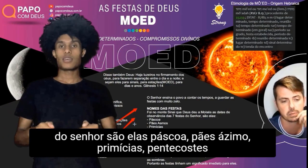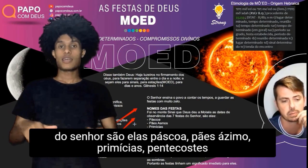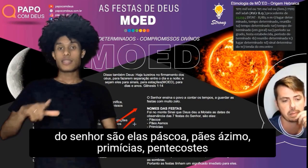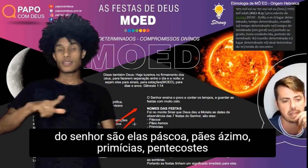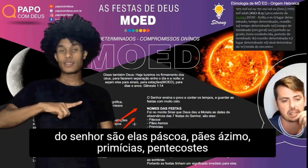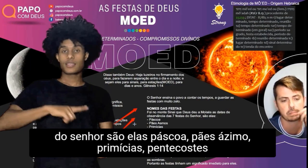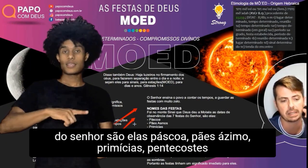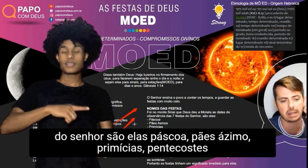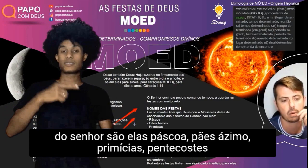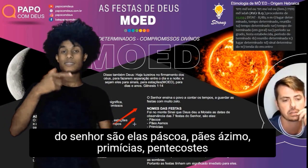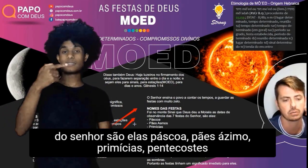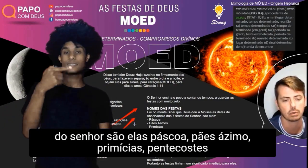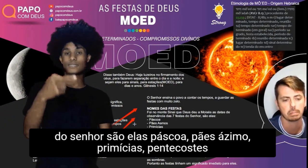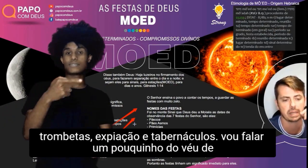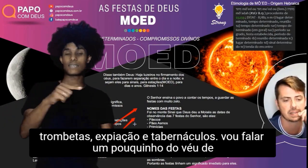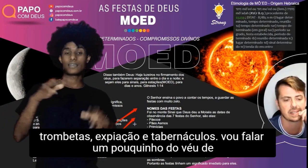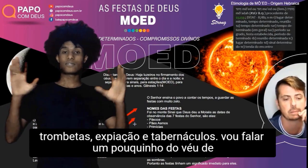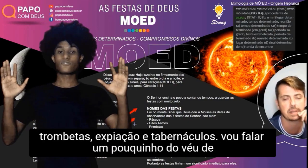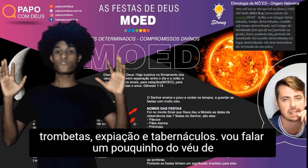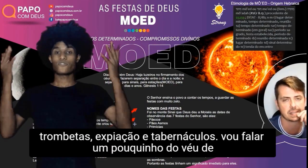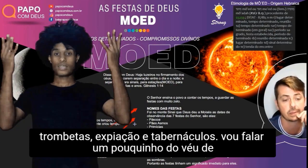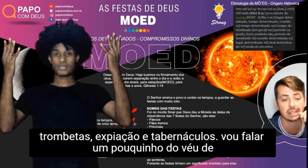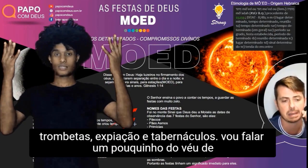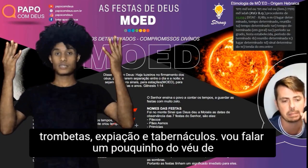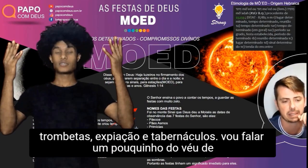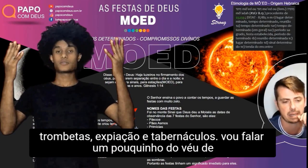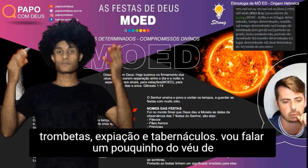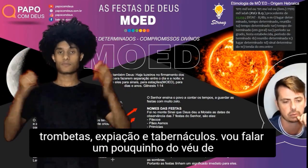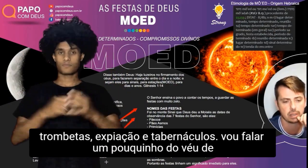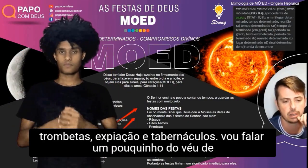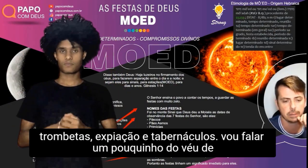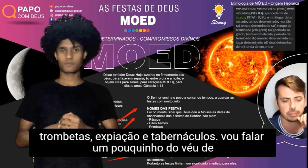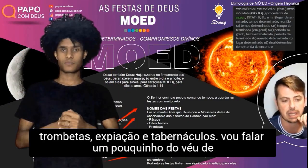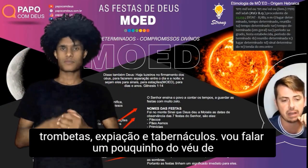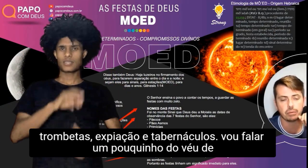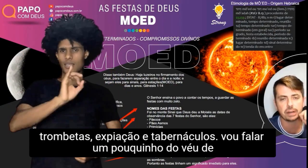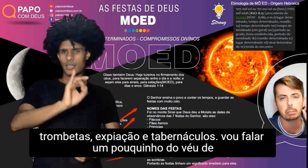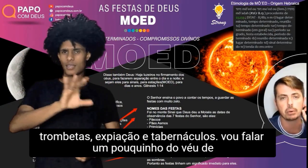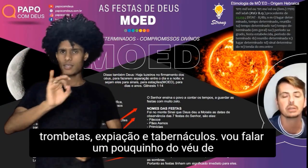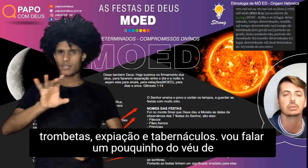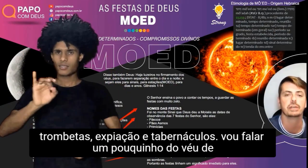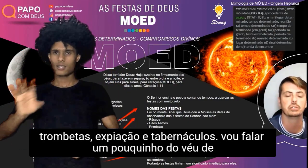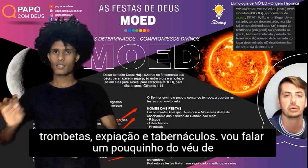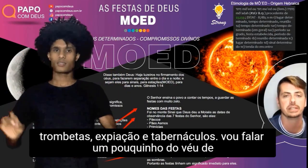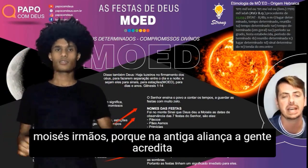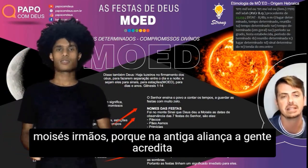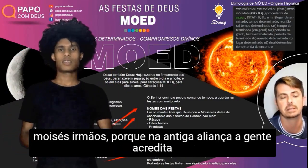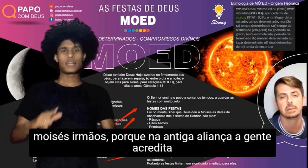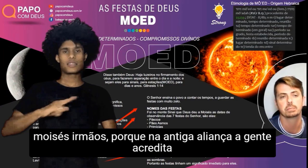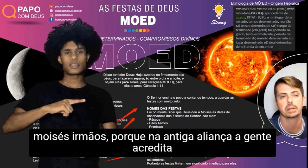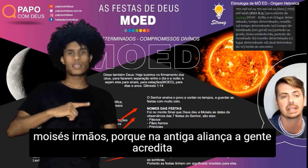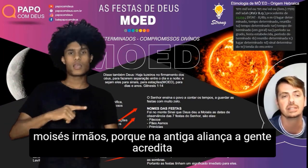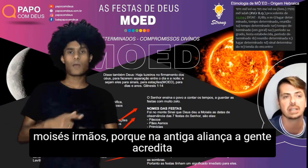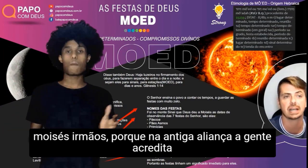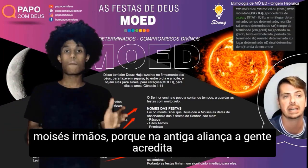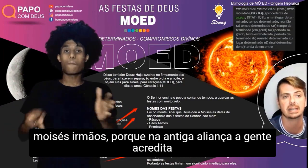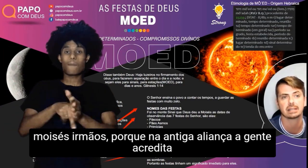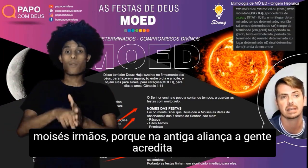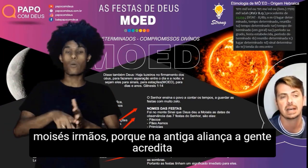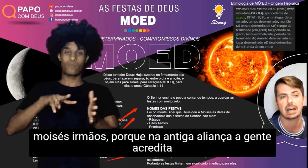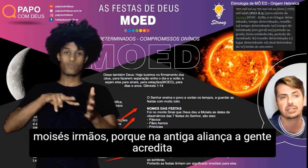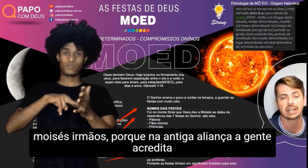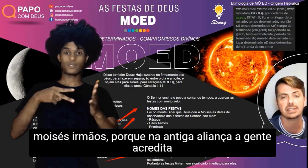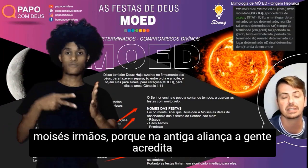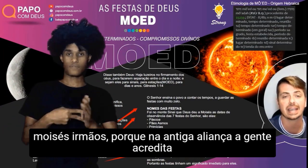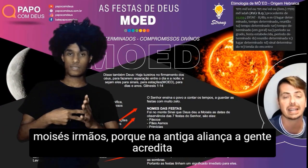pães asmos, primícias, Pentecostes, trombetas, expiação e tabernáculos. Aí eu vou falar um pouquinho do véu de Moisés, irmãos, porque na Antiga